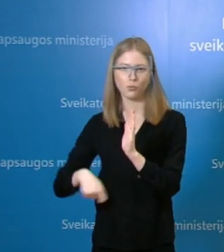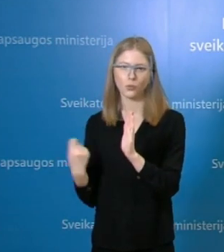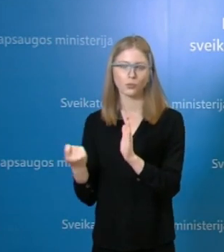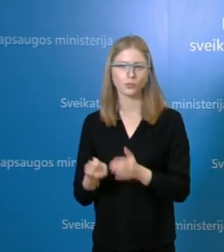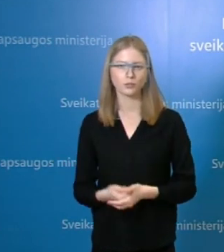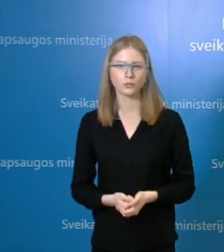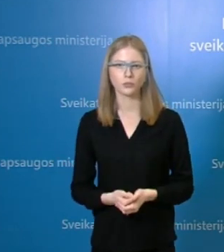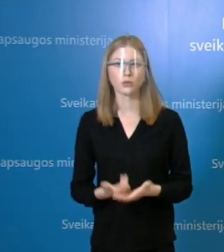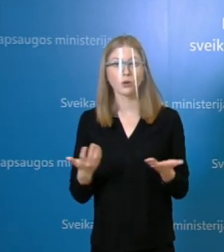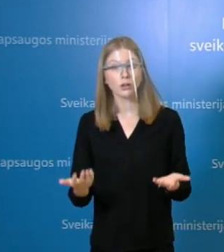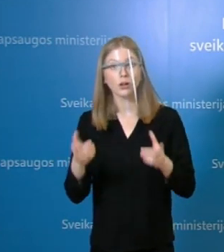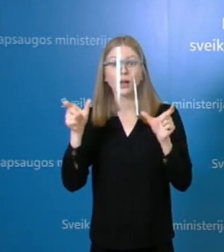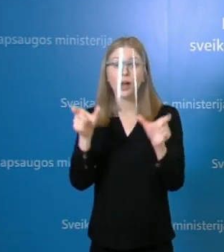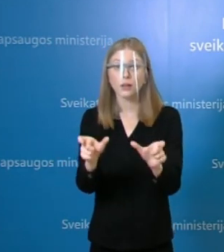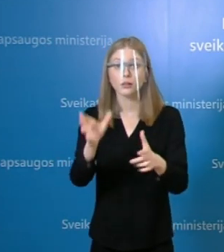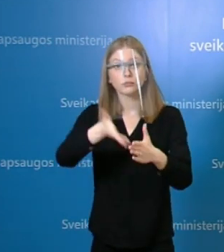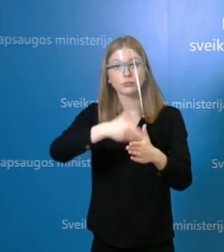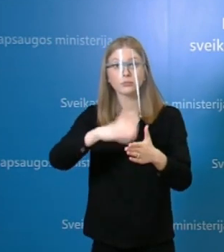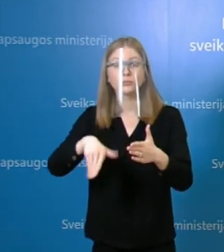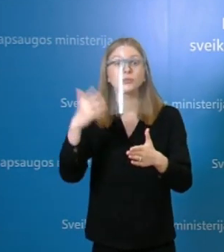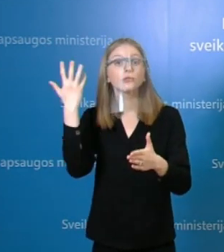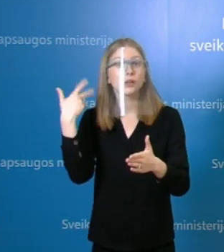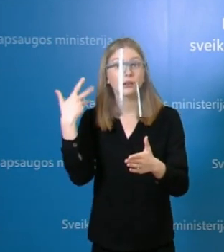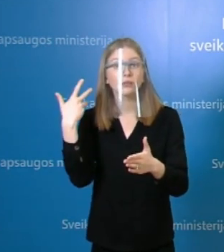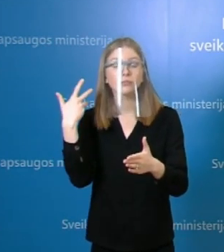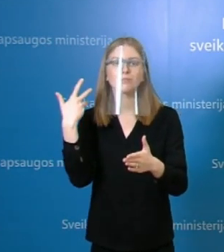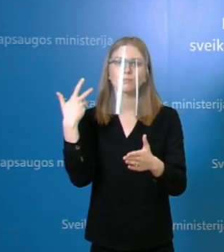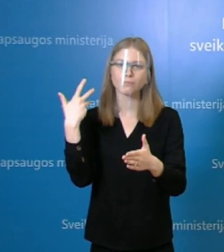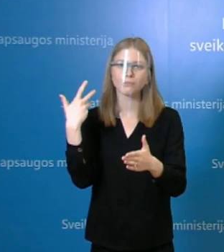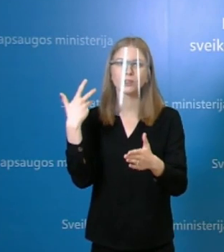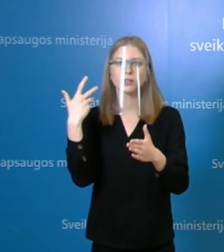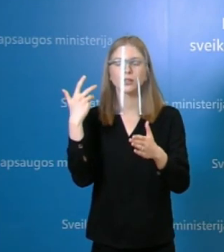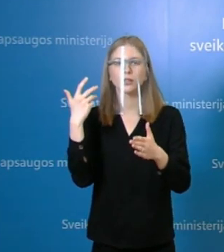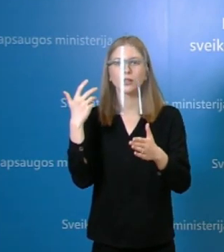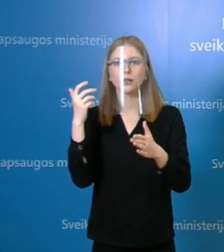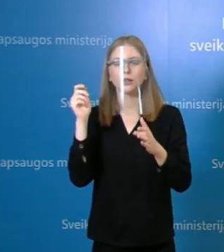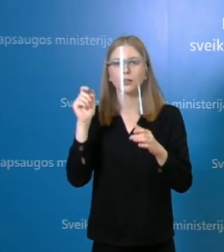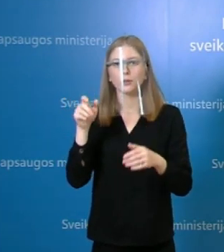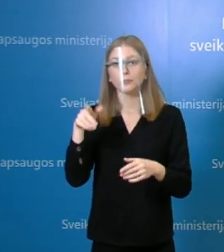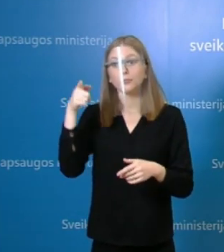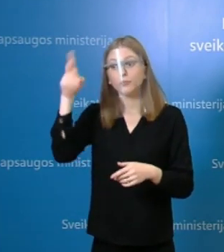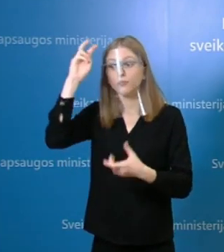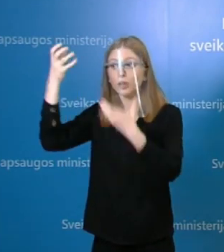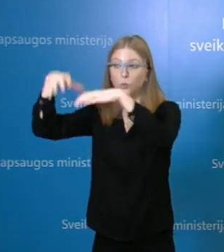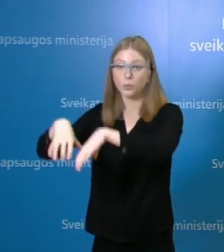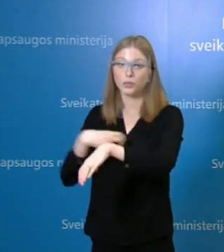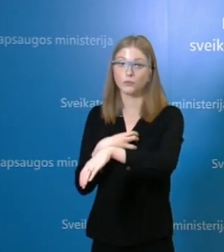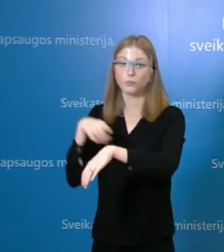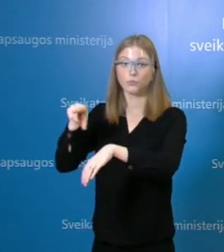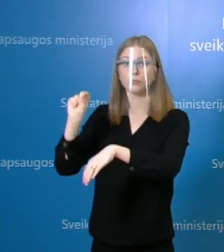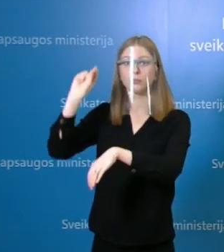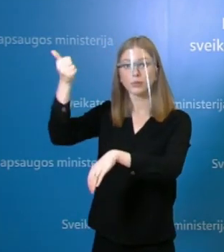toks sprendimas bus priimtas, galėsim pasakyti tik po to, kai vyriausybė apsispręs